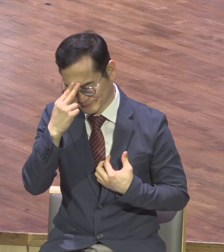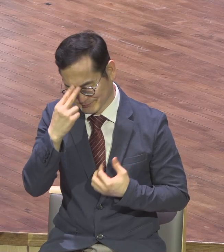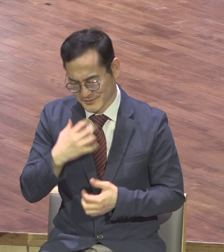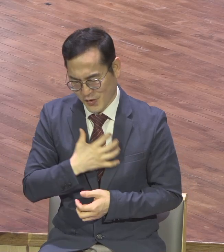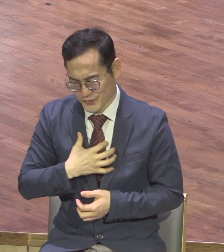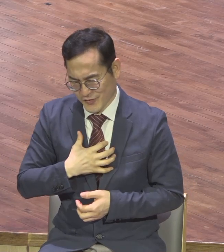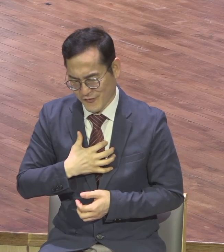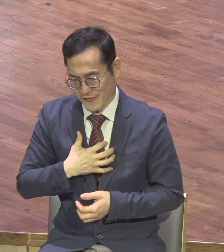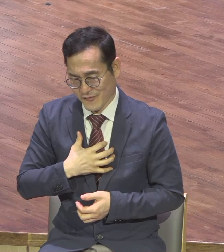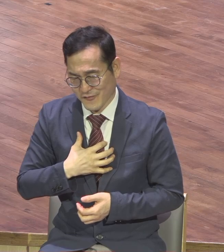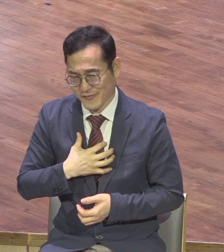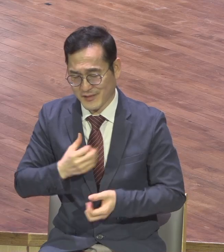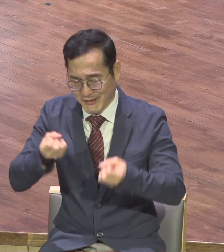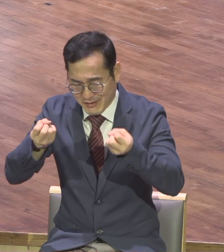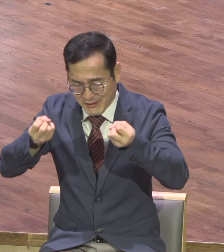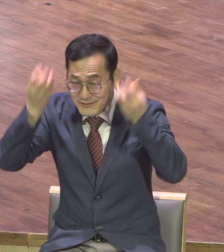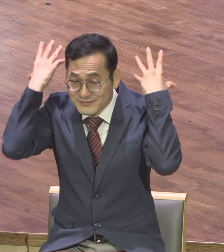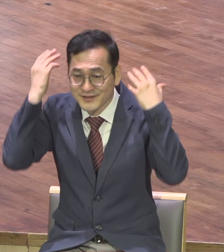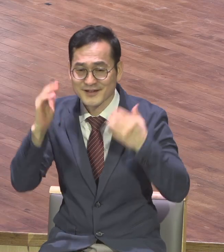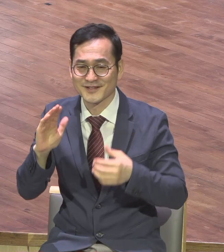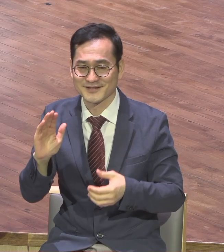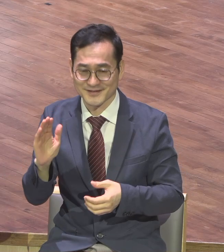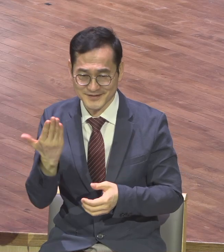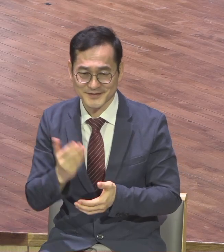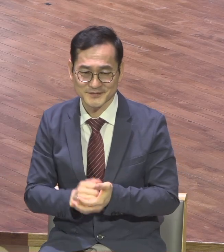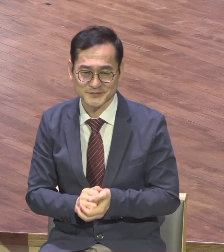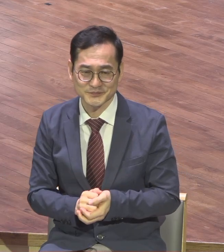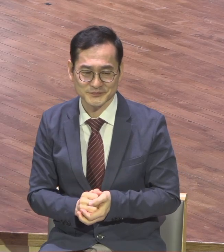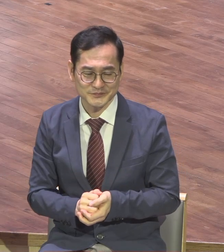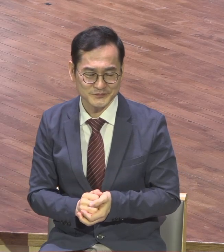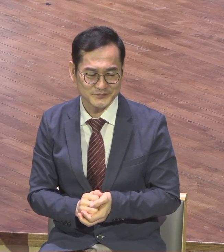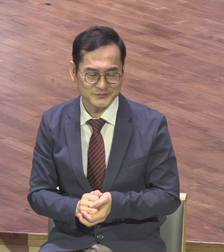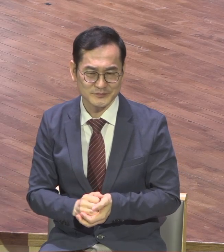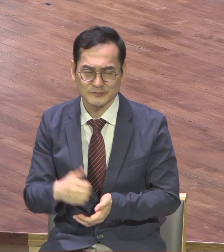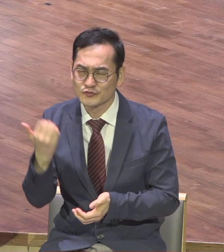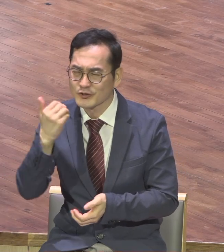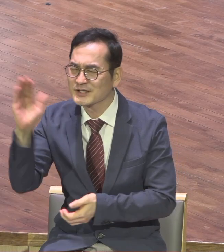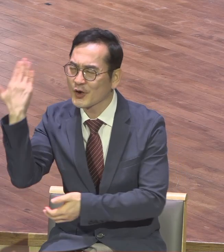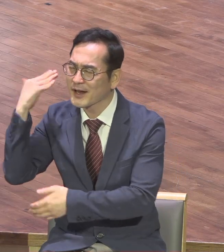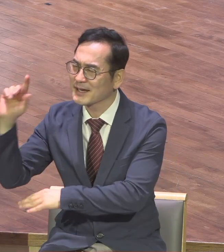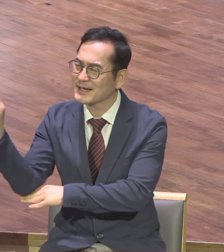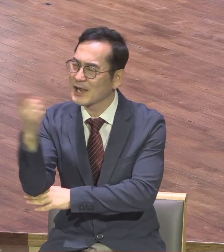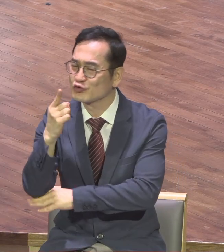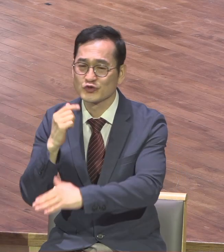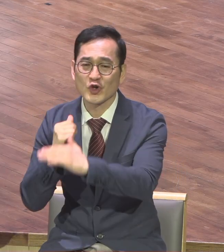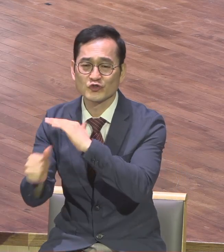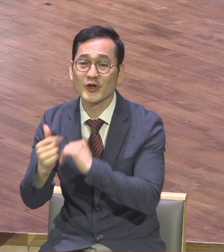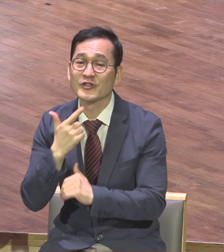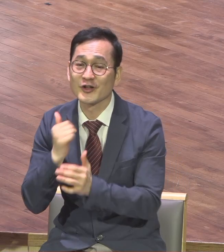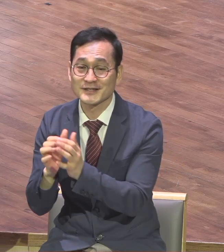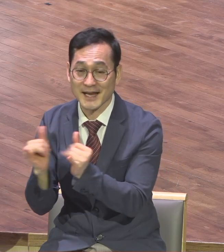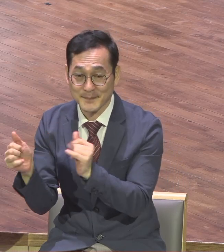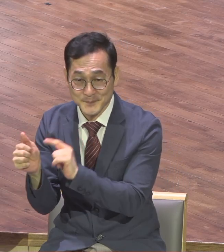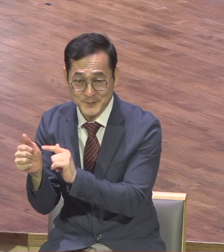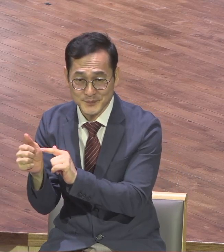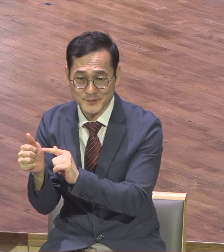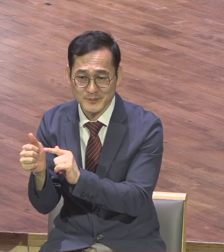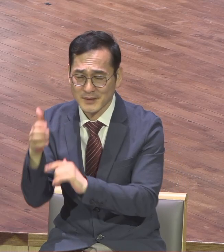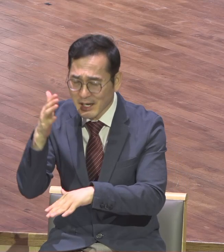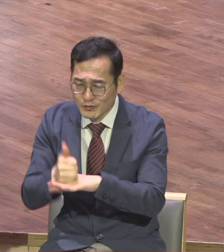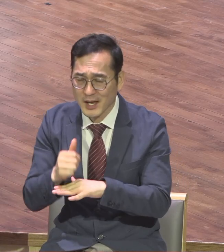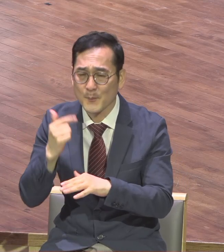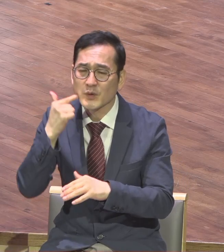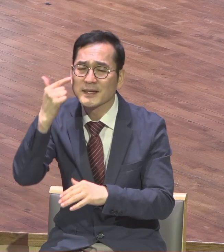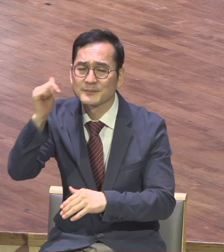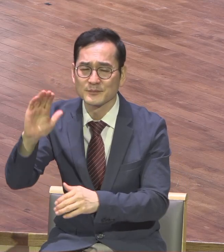즐거움. 메이저리거 야구 선수였다가 유명한 전도자가 된 빌리 썬데이 목사님이라는